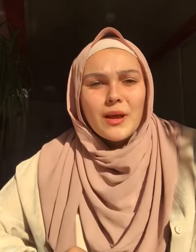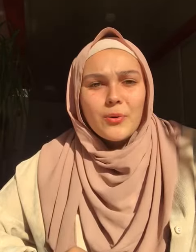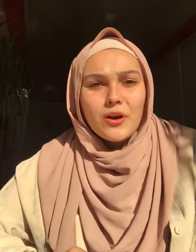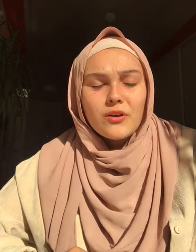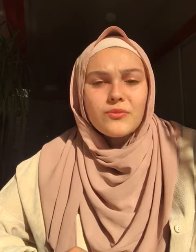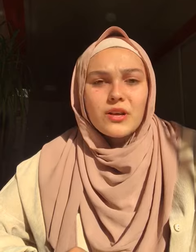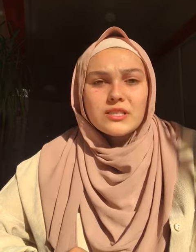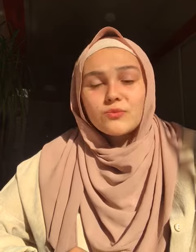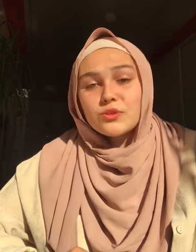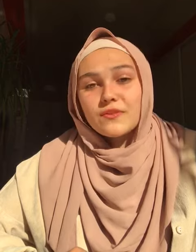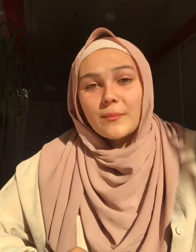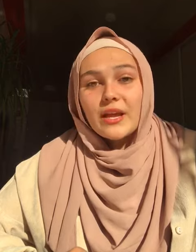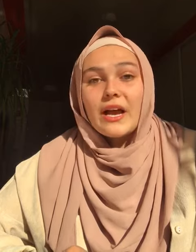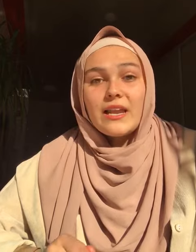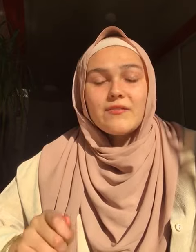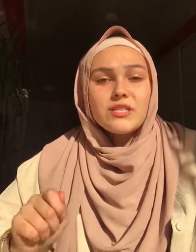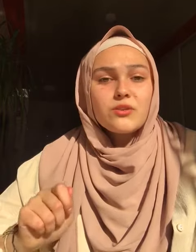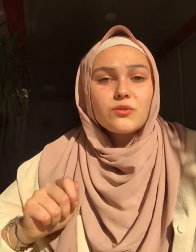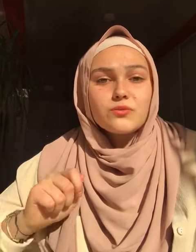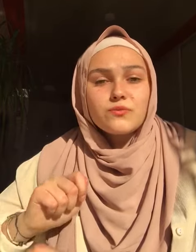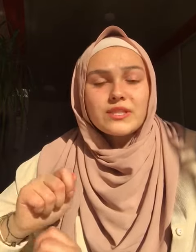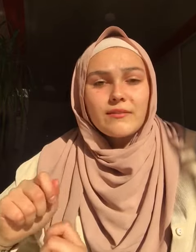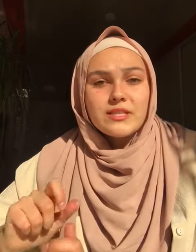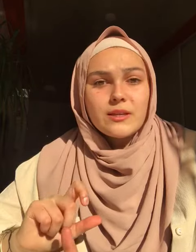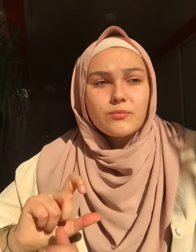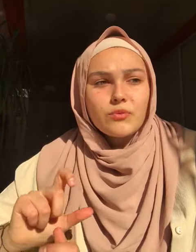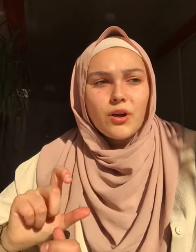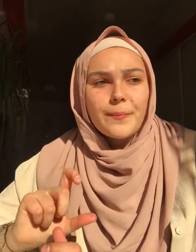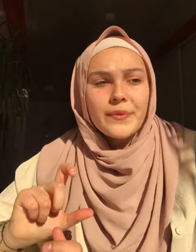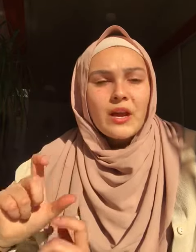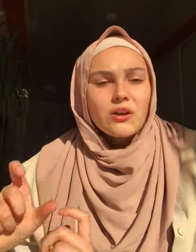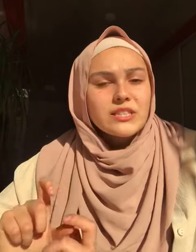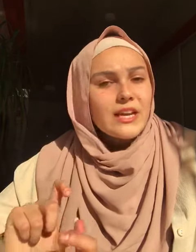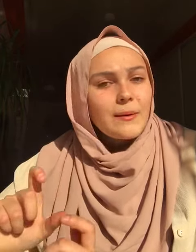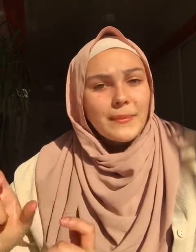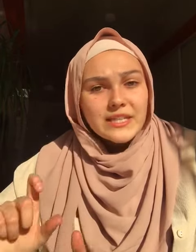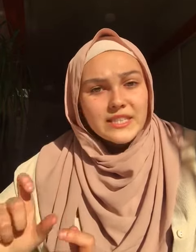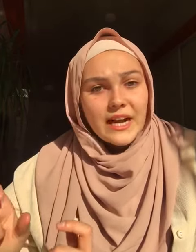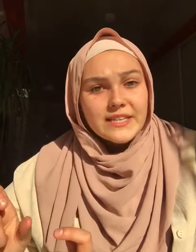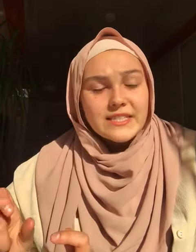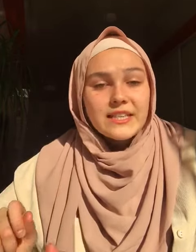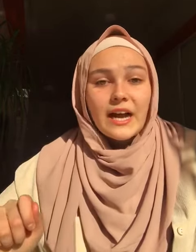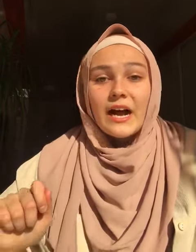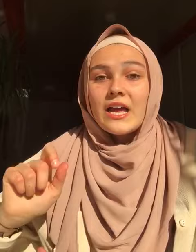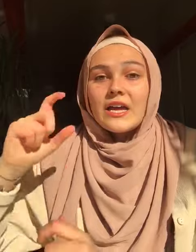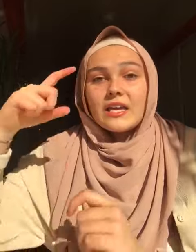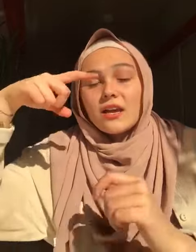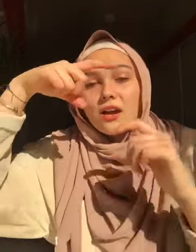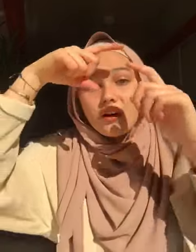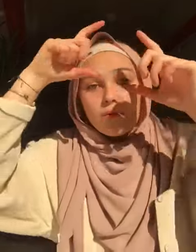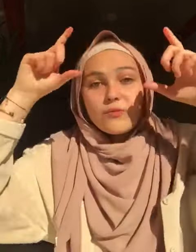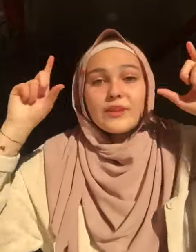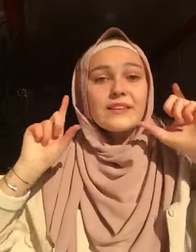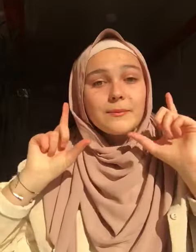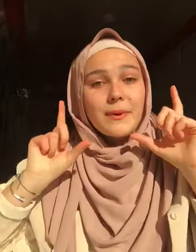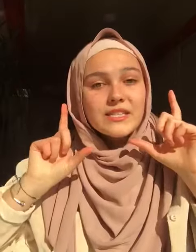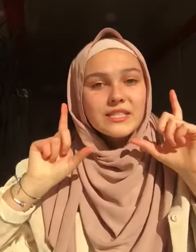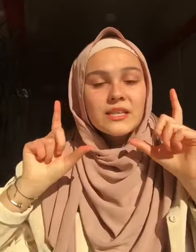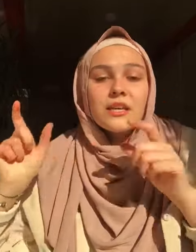ma prof, si je me souviens bien, elle avait dit que, vous savez, c'était pour, en général, Mardi Gras, etc. Et on a des masques.